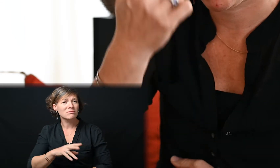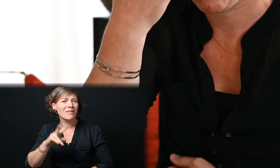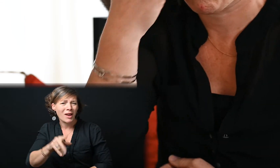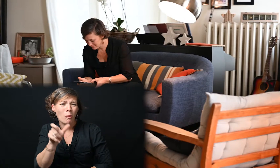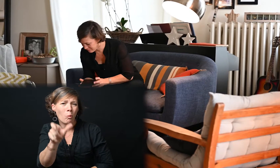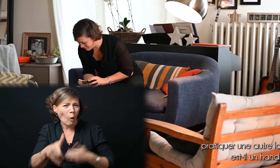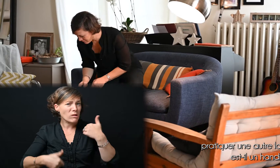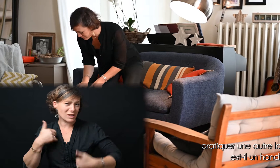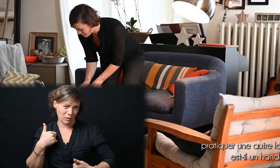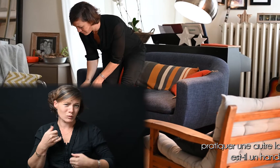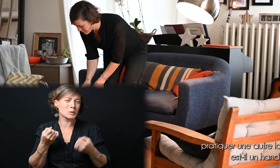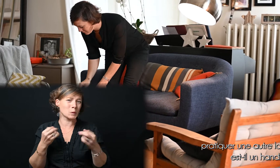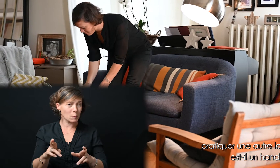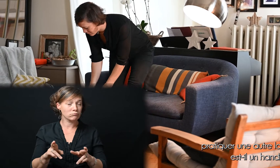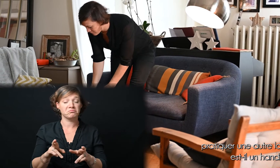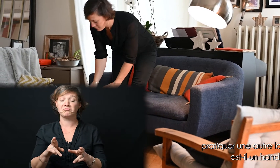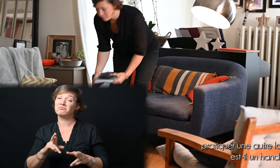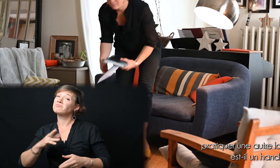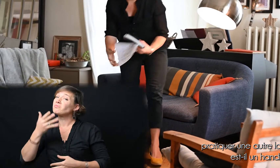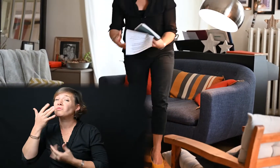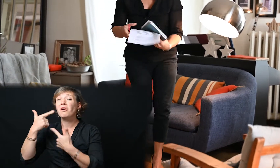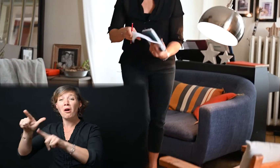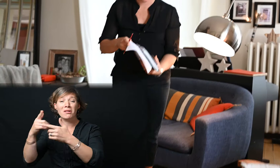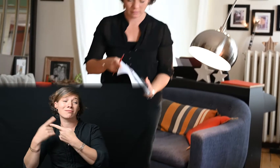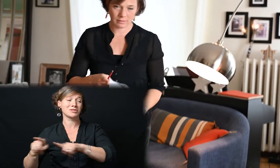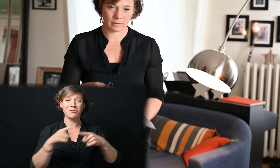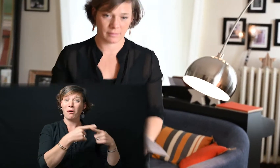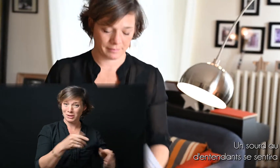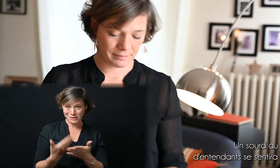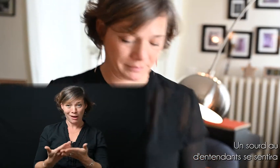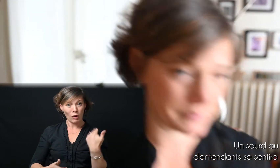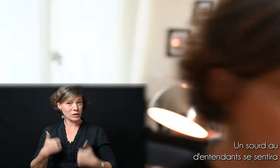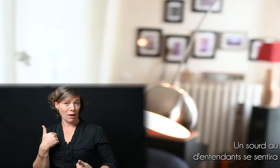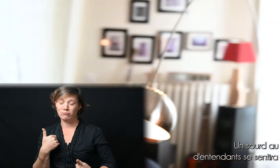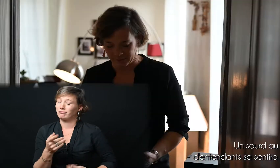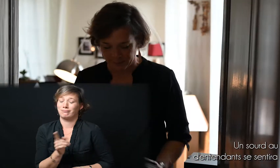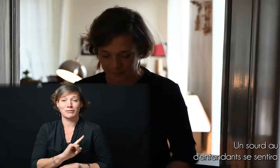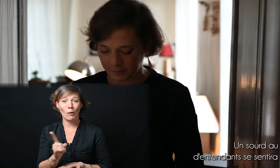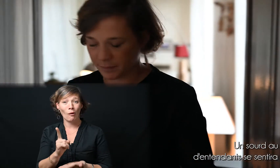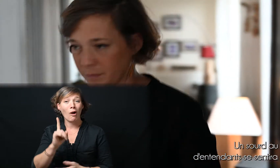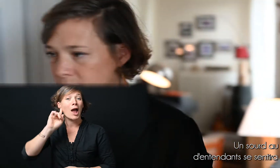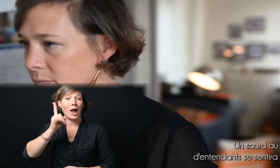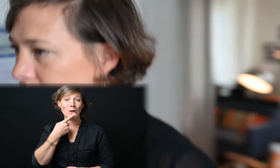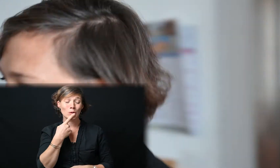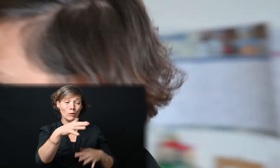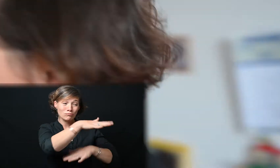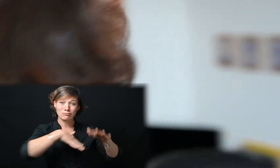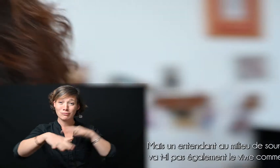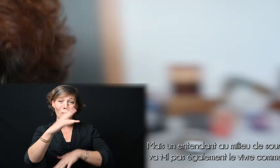handicap. Pratiquer une autre langue est-il un handicap ? Un sourd au milieu d'entendants se sentira